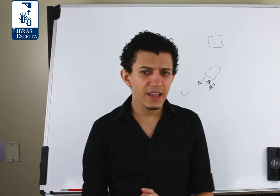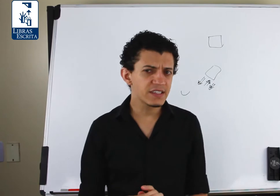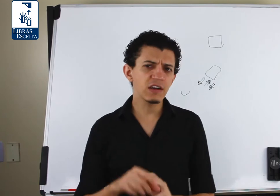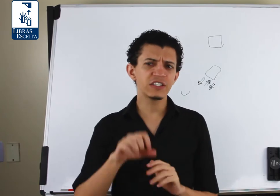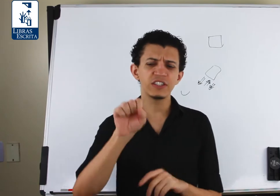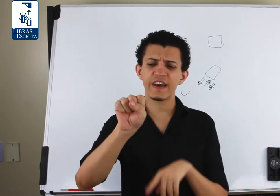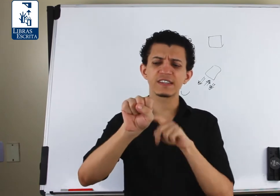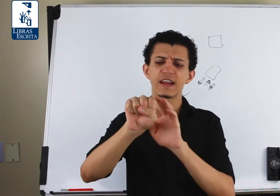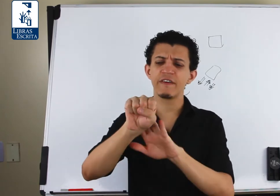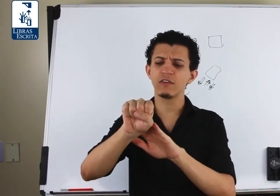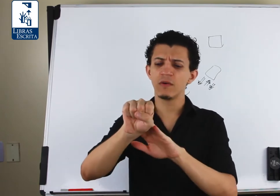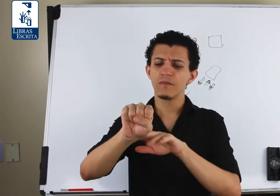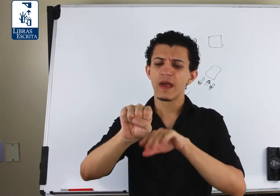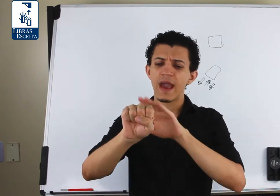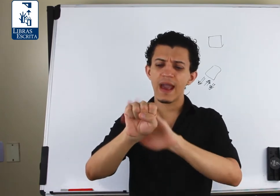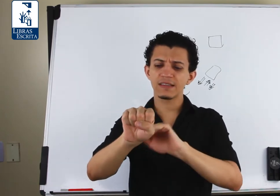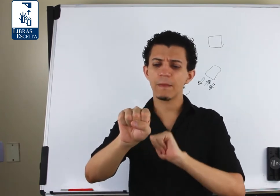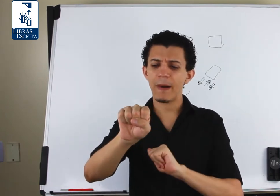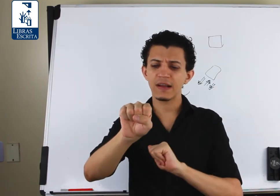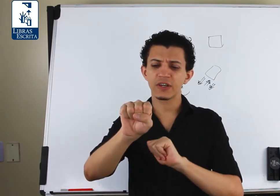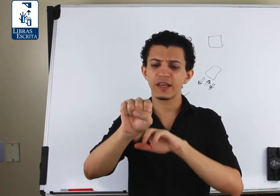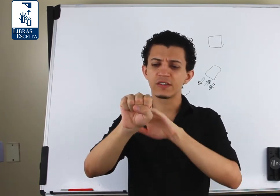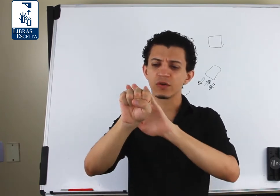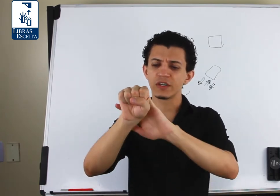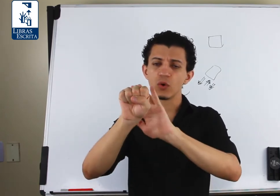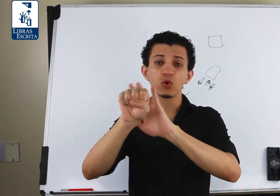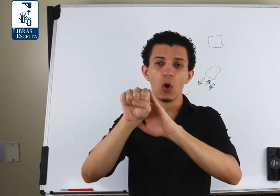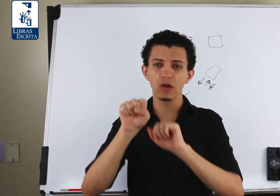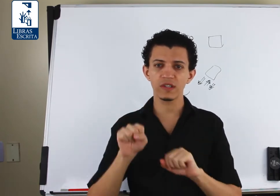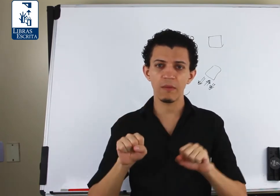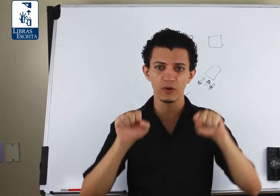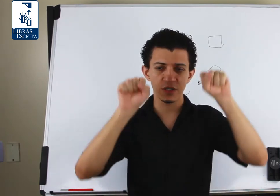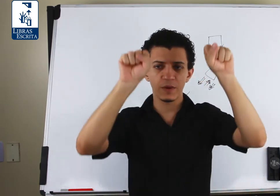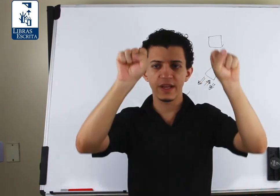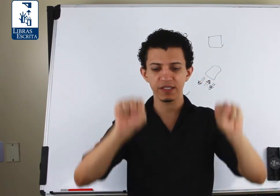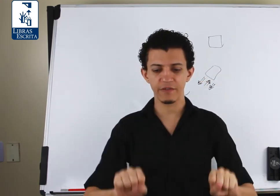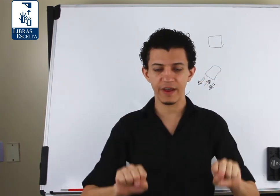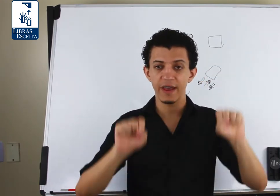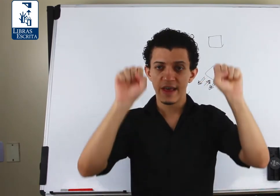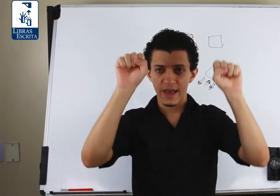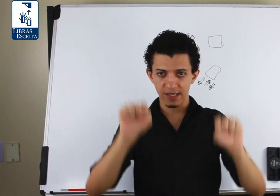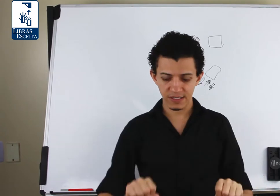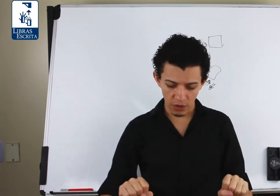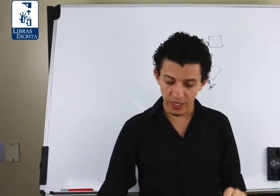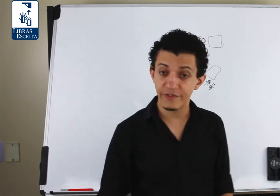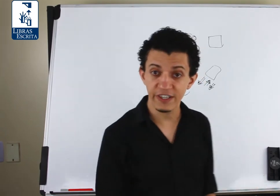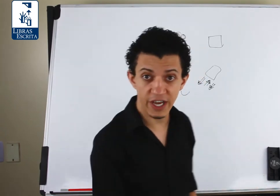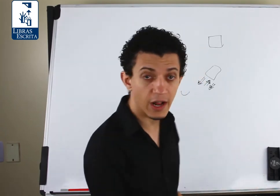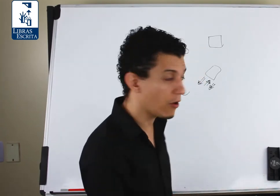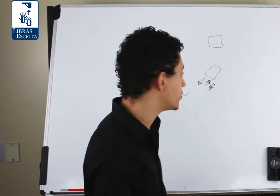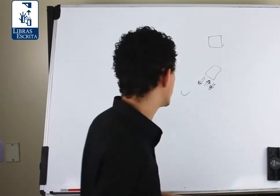E se a gente estivesse escrevendo essa parte aqui assim, ou seja, o dorso da mão, a gente poderia escrever esse sinal aqui de fechar a loja.